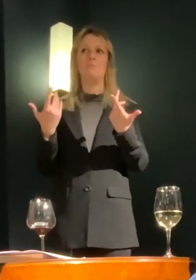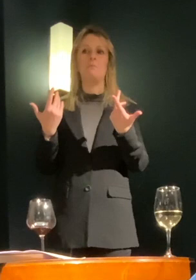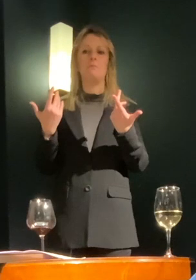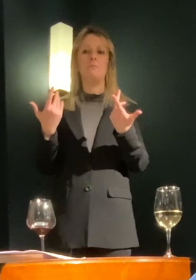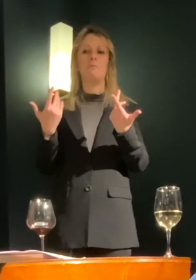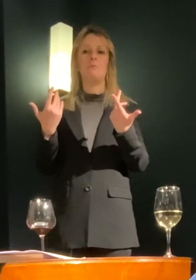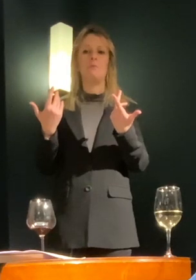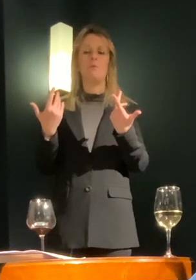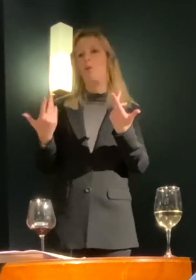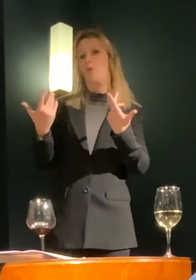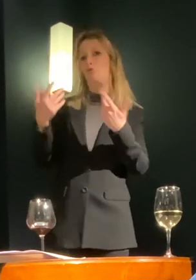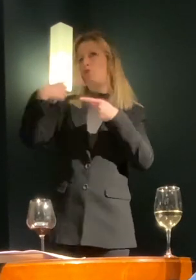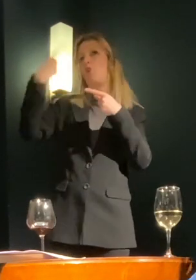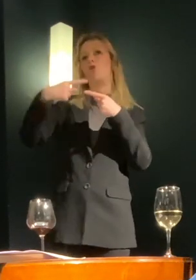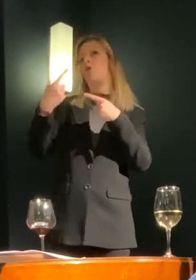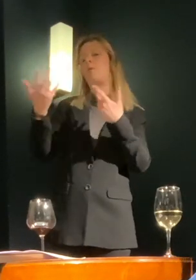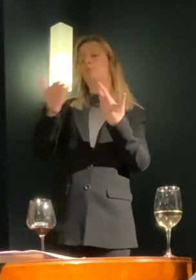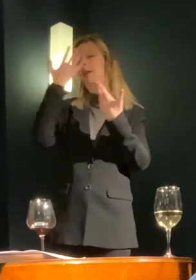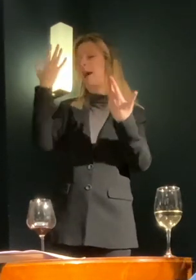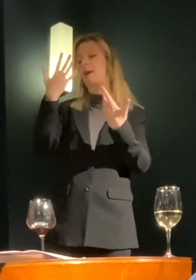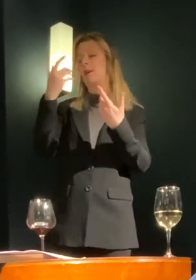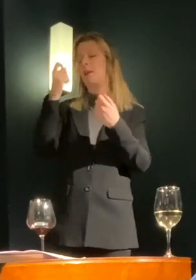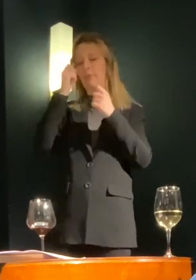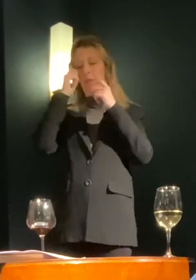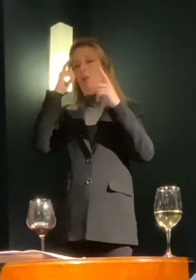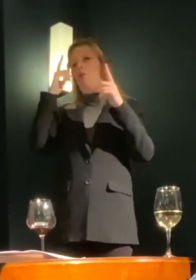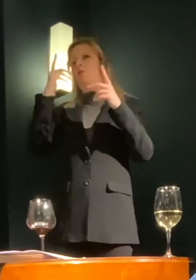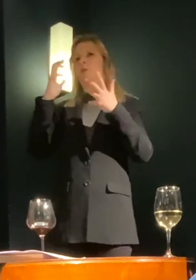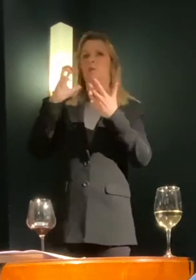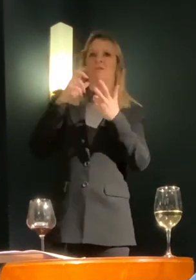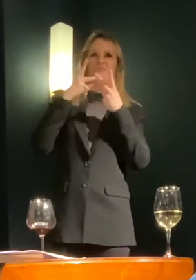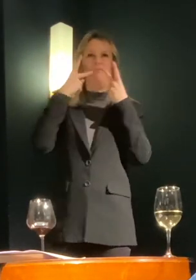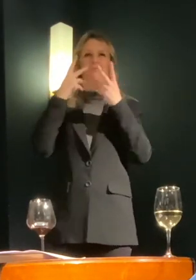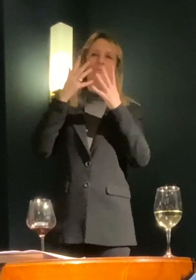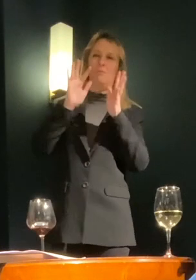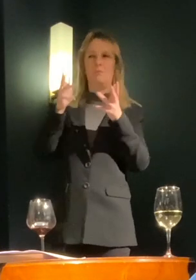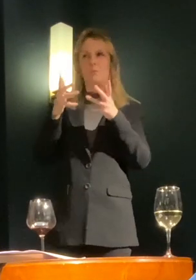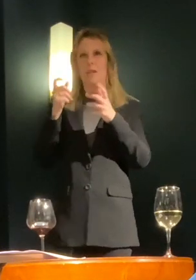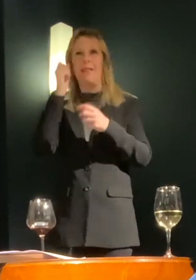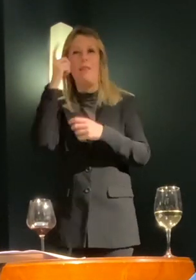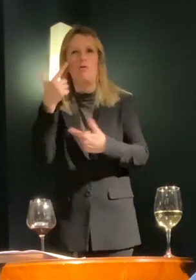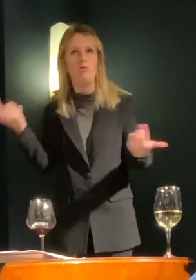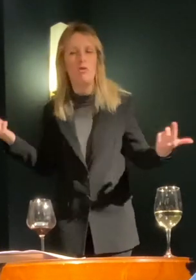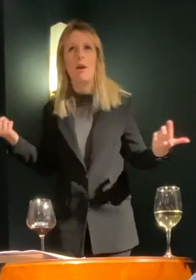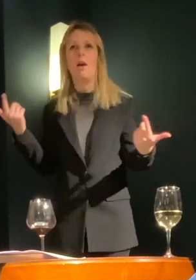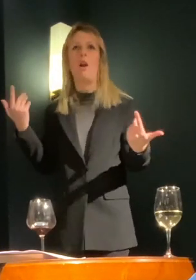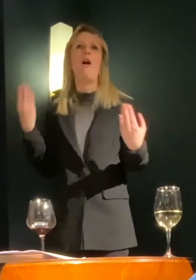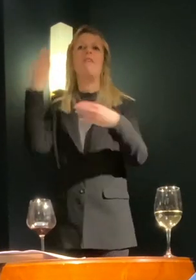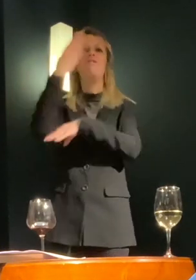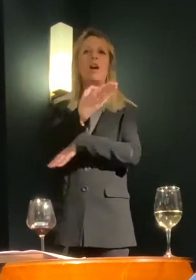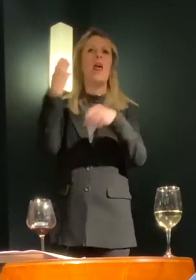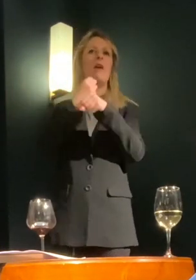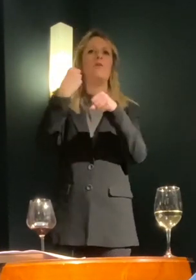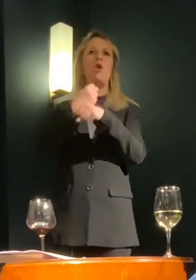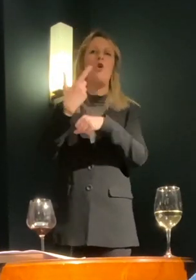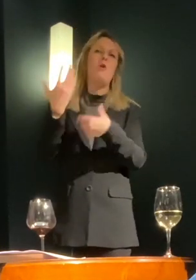quel giorno che sei scarico, c'hai avuto appunto quel risveglio che non è stato particolarmente felice, non hai un'idea, per cui tu vai lì scarico,